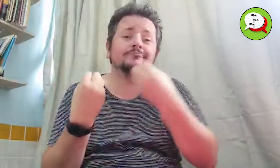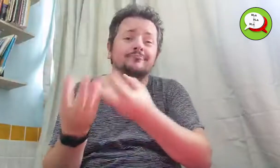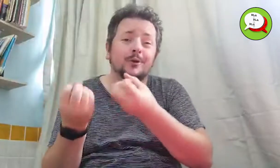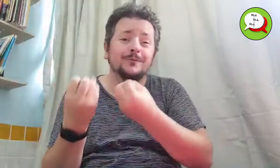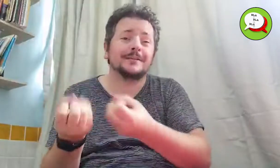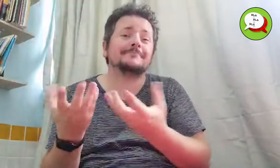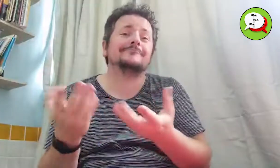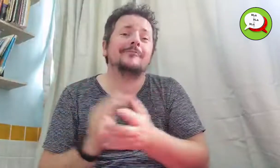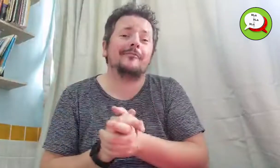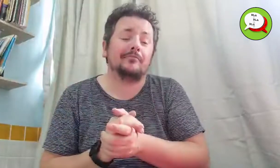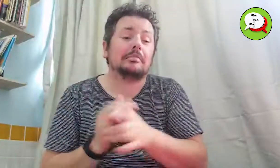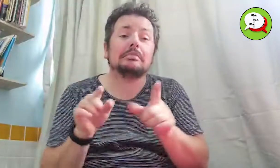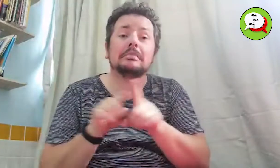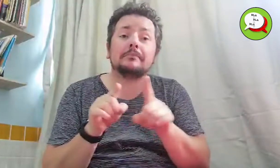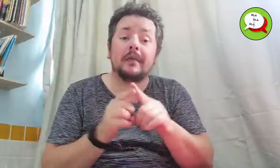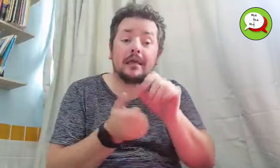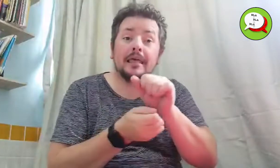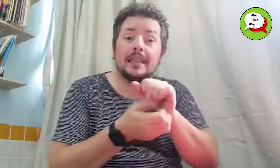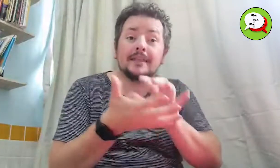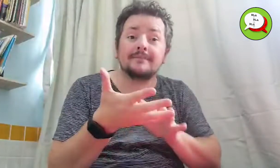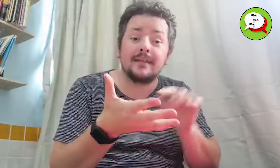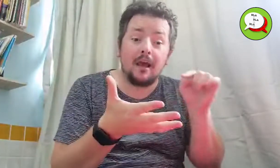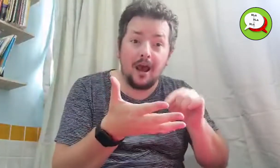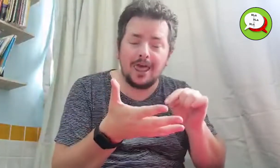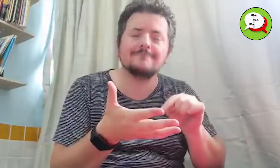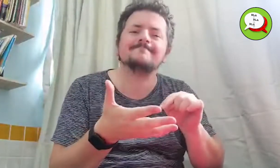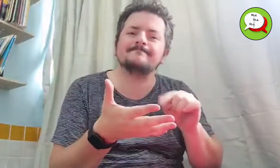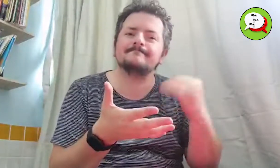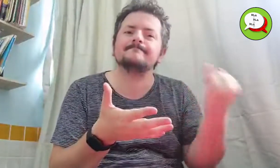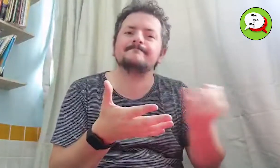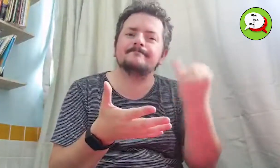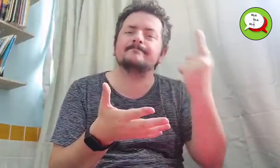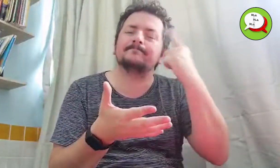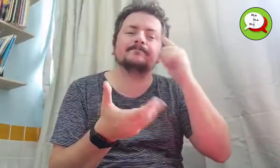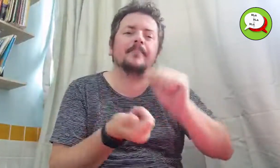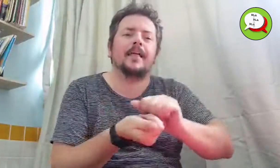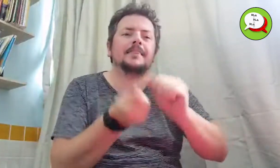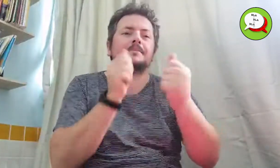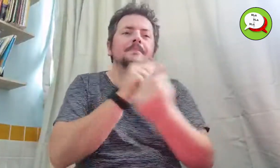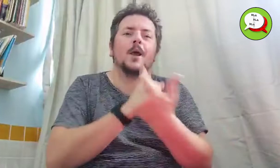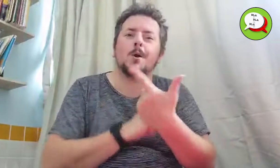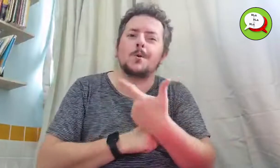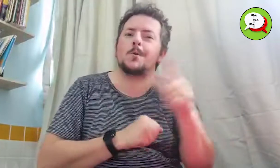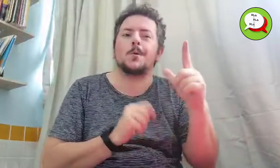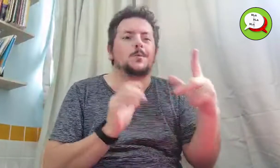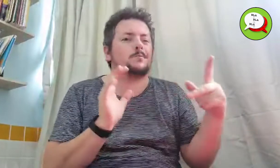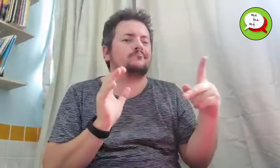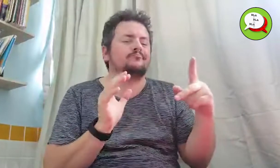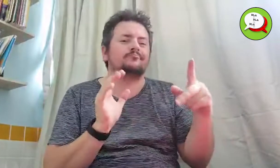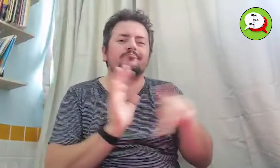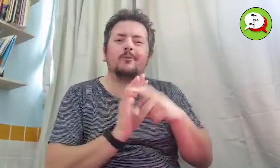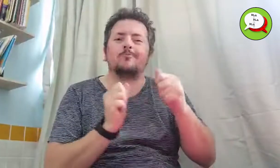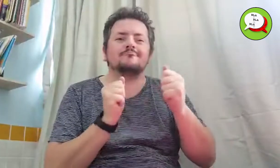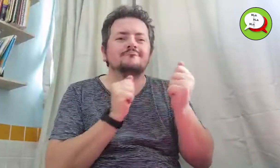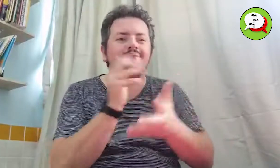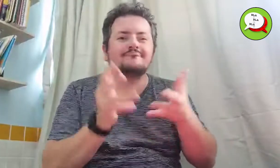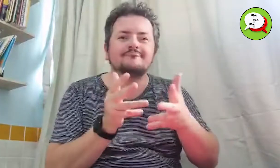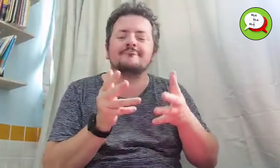porquês, mas é muito importante a gente repassar isso tudo para o surdo, fazer as adaptações para ele, passar